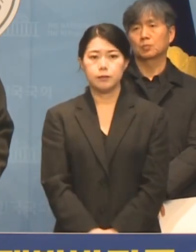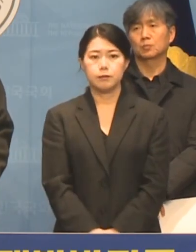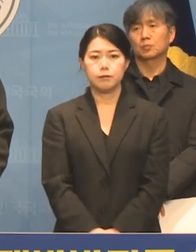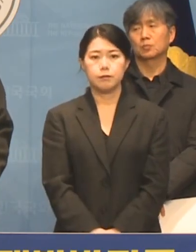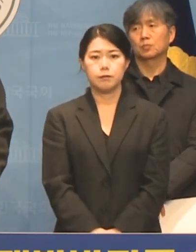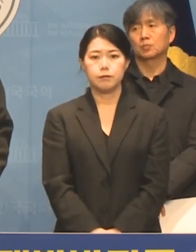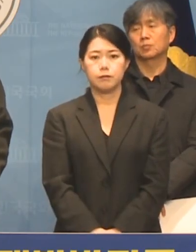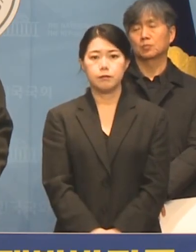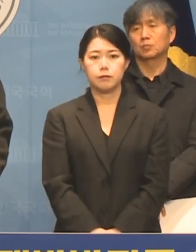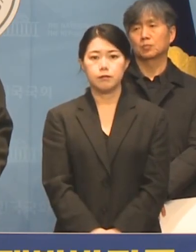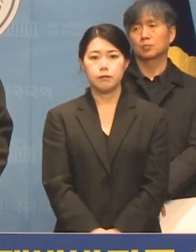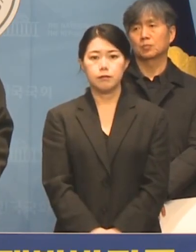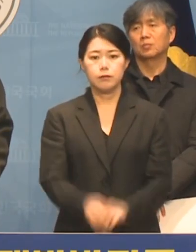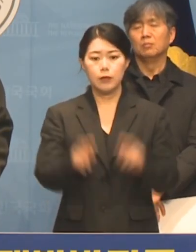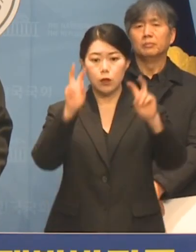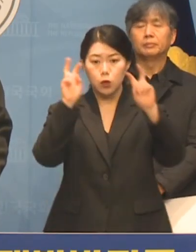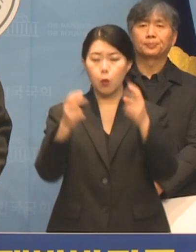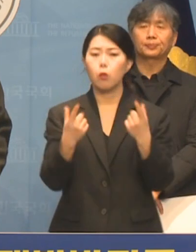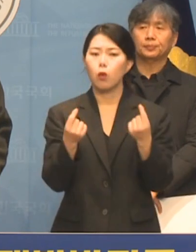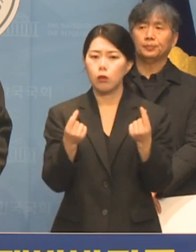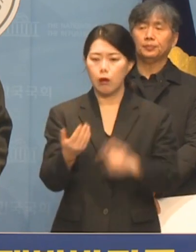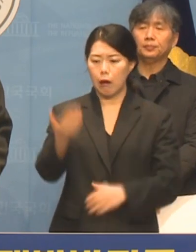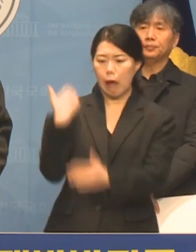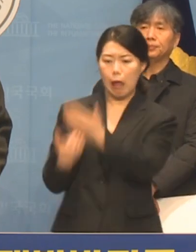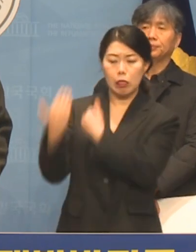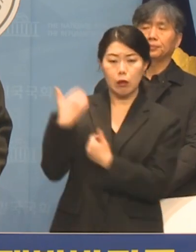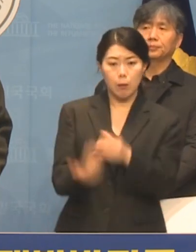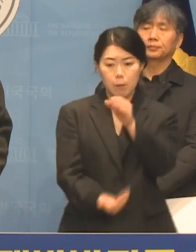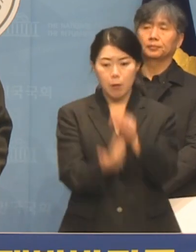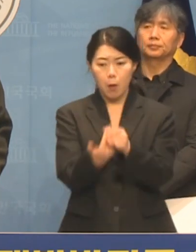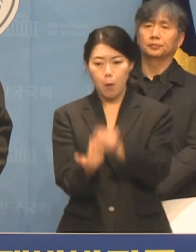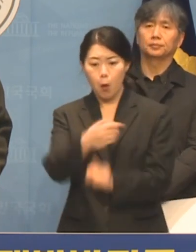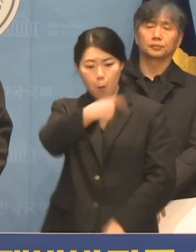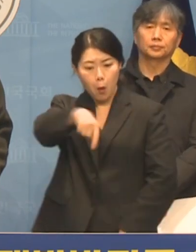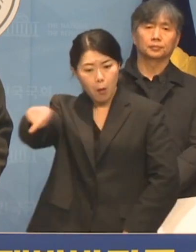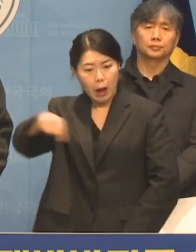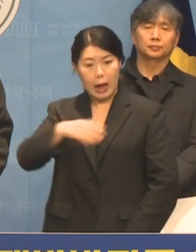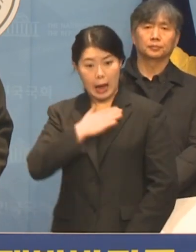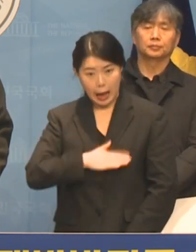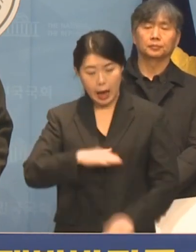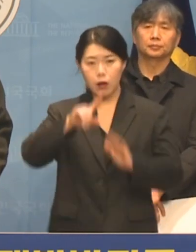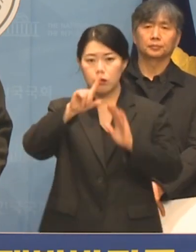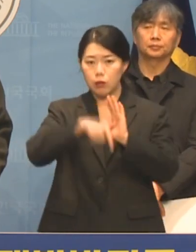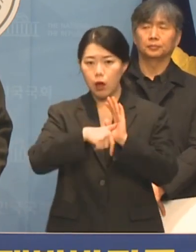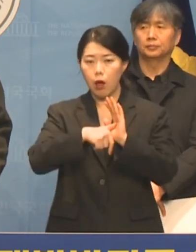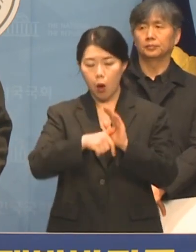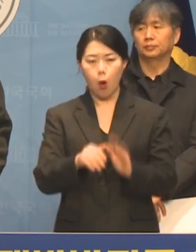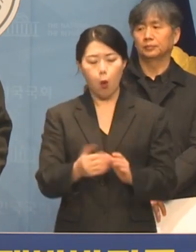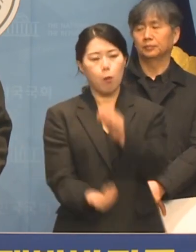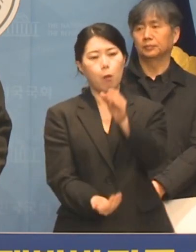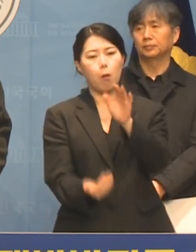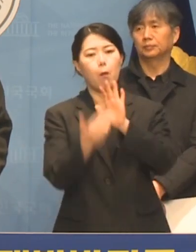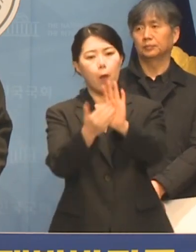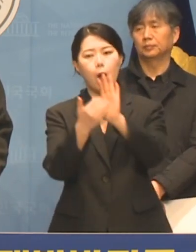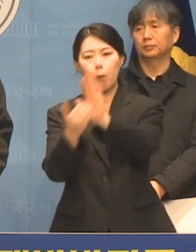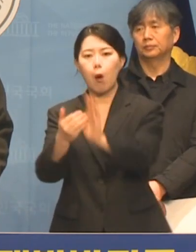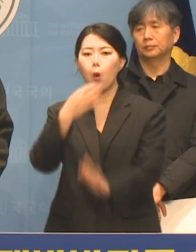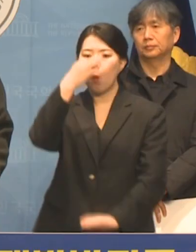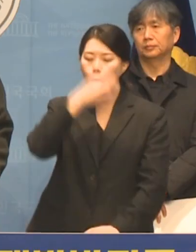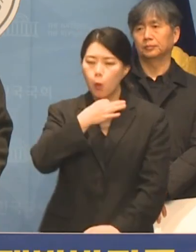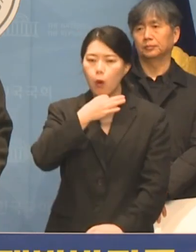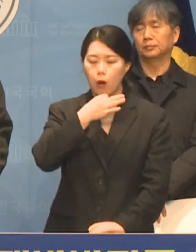때문입니다. 기업 역시 과거의 사고들이 어떤 사고들이 있었는지 알아야만 효과적인 예방 대책을 세울 수가